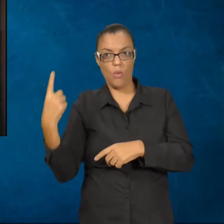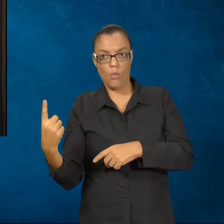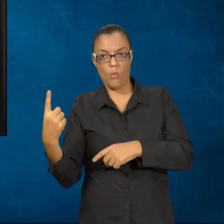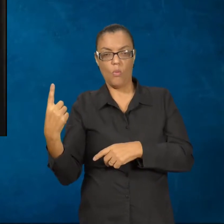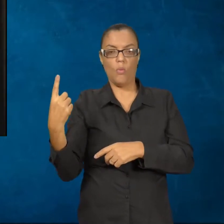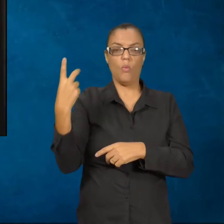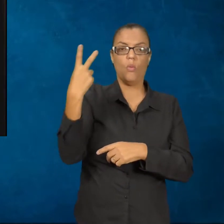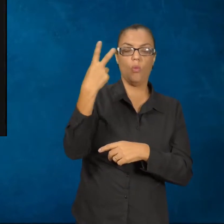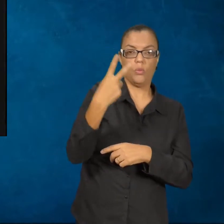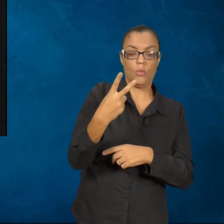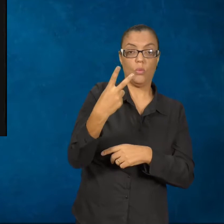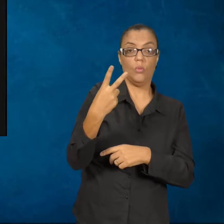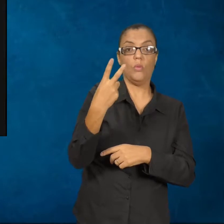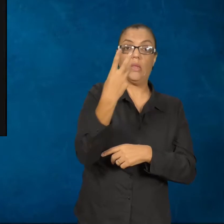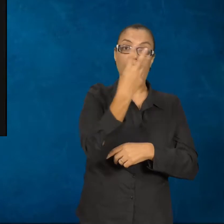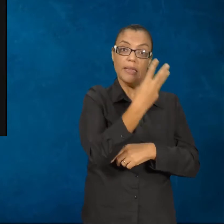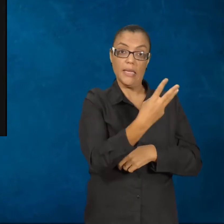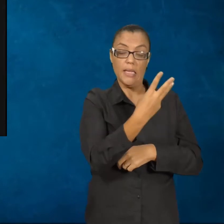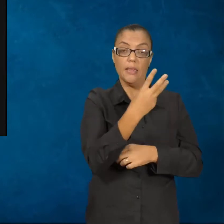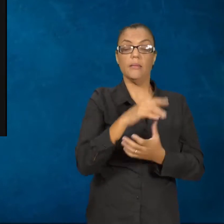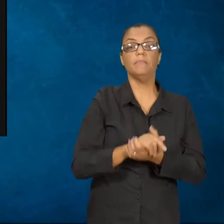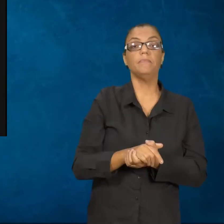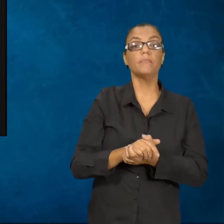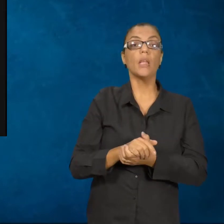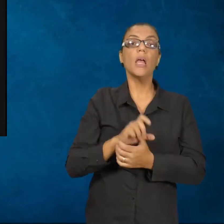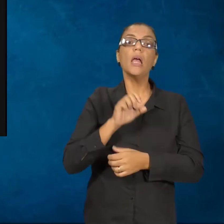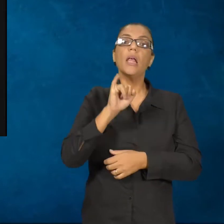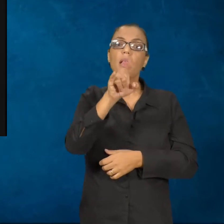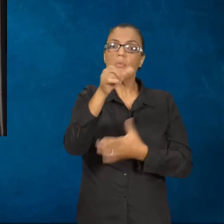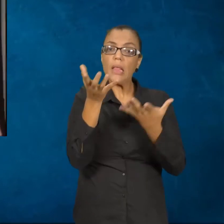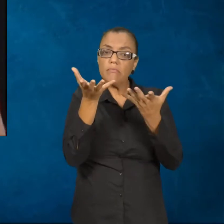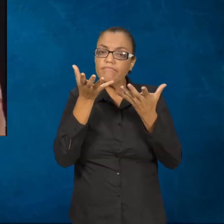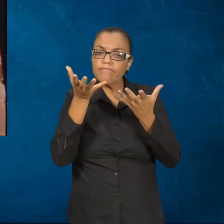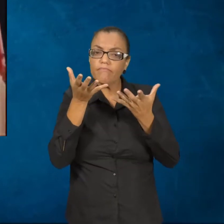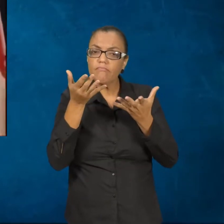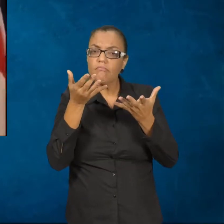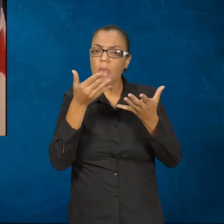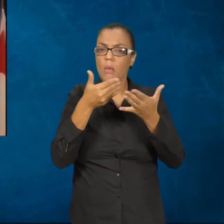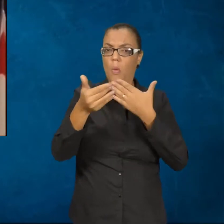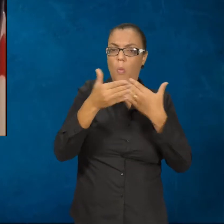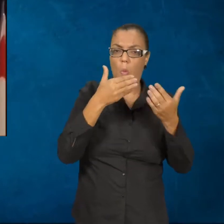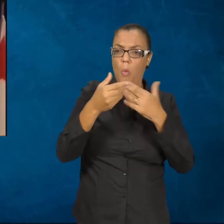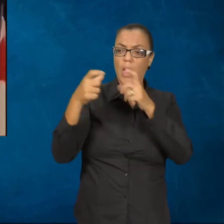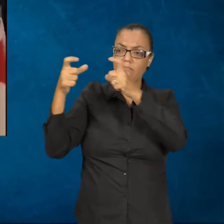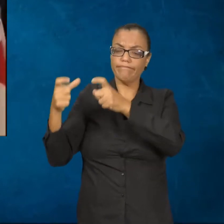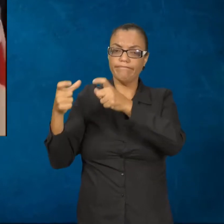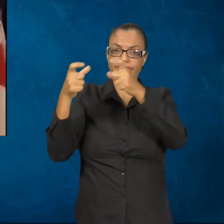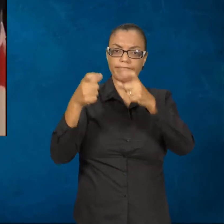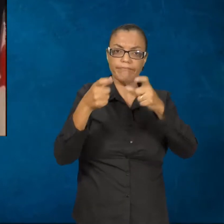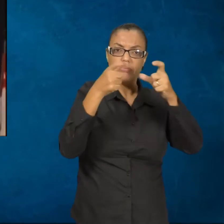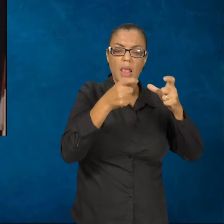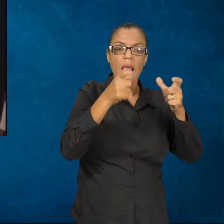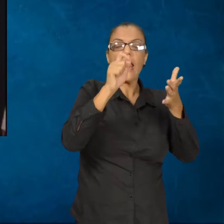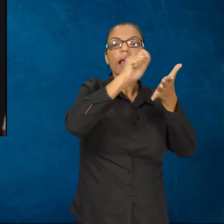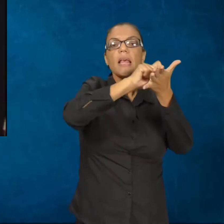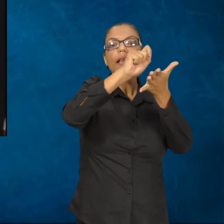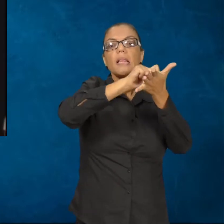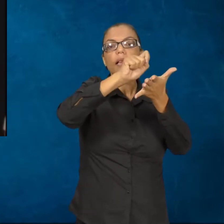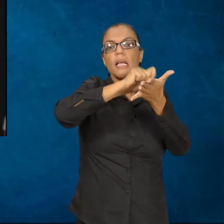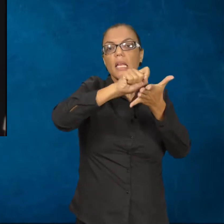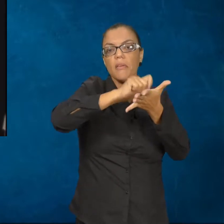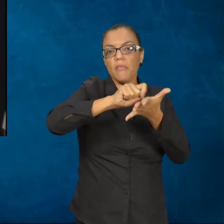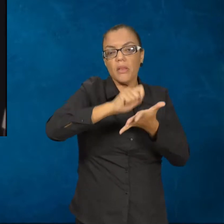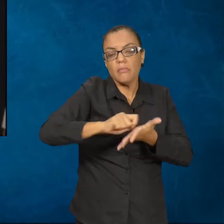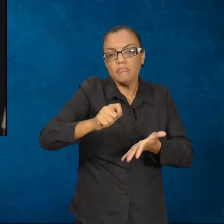Obrigado. Tem um cara escondido aqui atrás. Se você quiser, em qualquer uma dessas estruturas, escrever